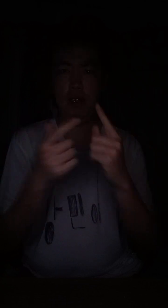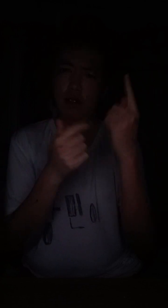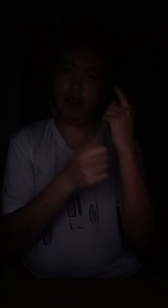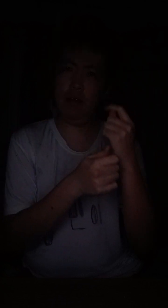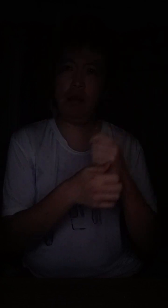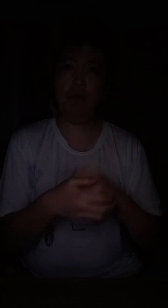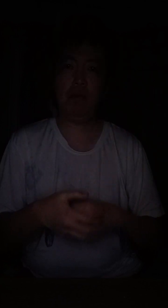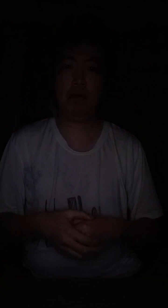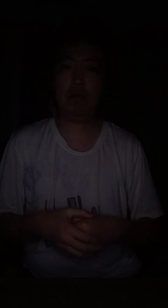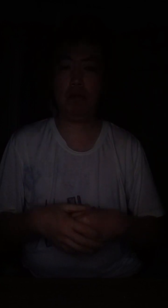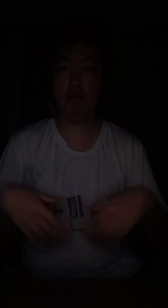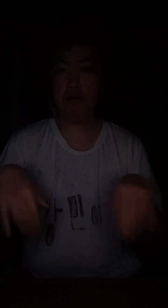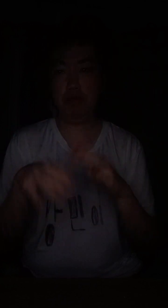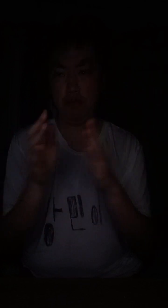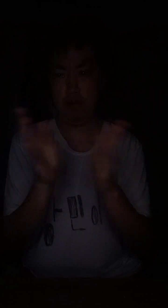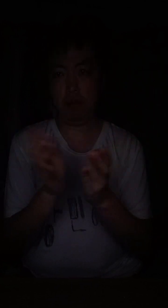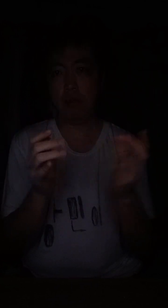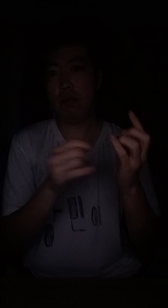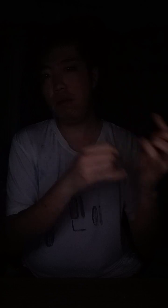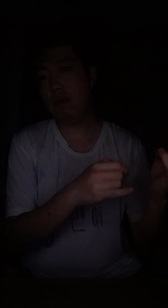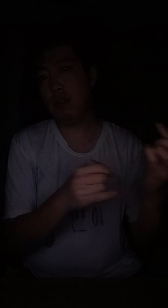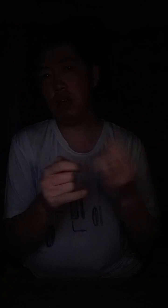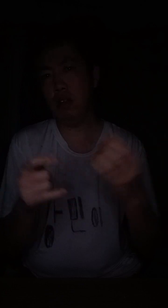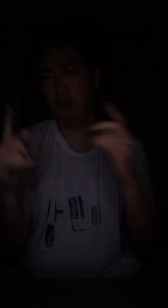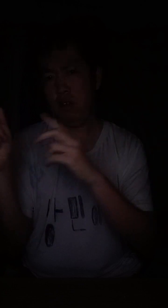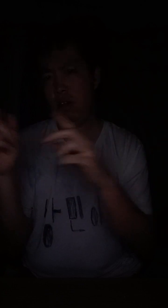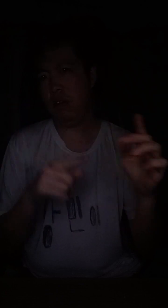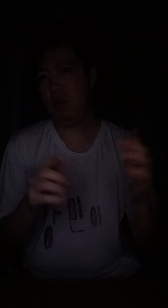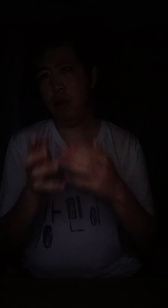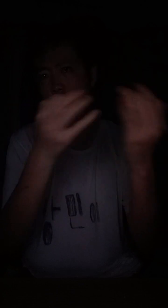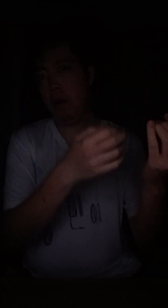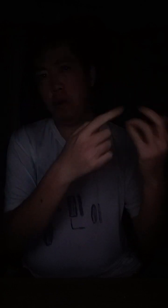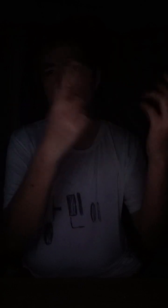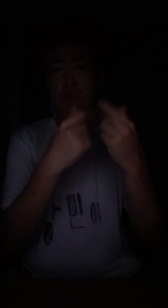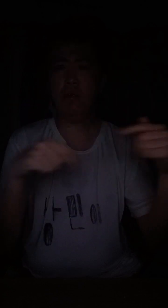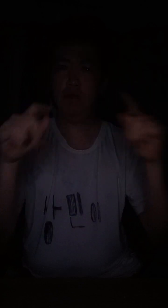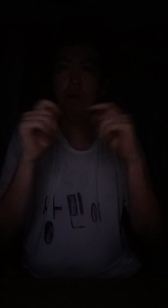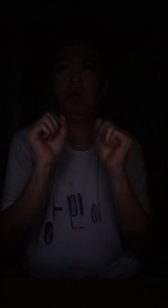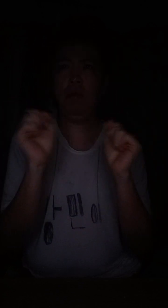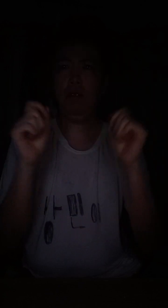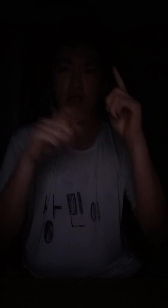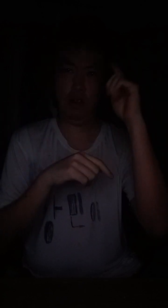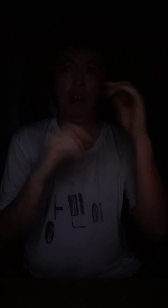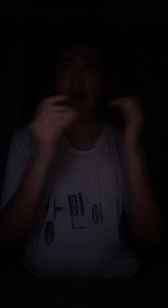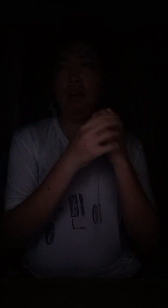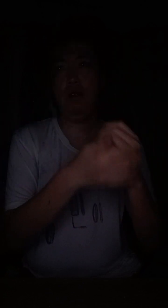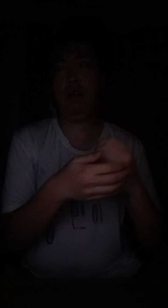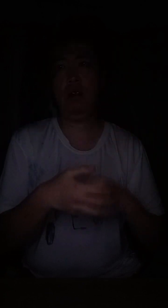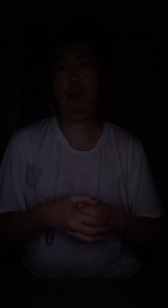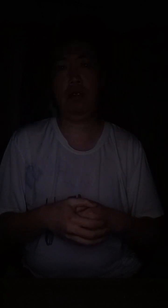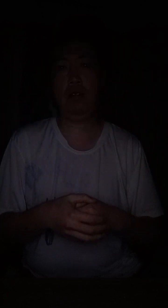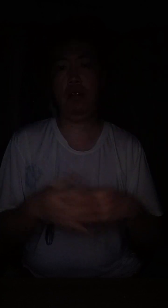심각합니다. 여성들 사이에선 몰카 범죄가 불안감을 넘어 엄청난 공포로 확산되고 있는데요. 몰카 사건에